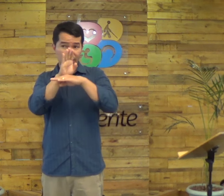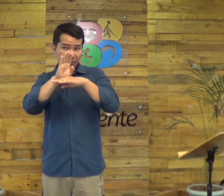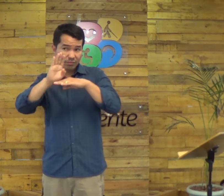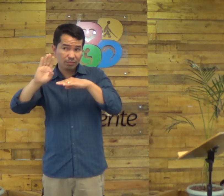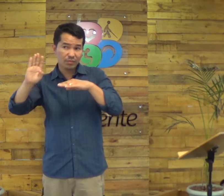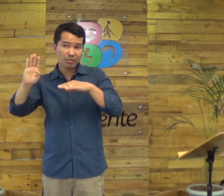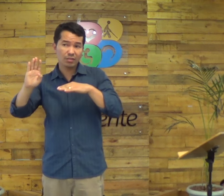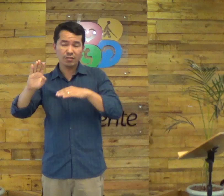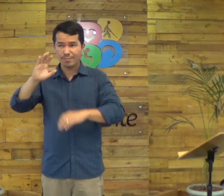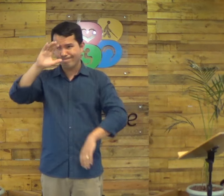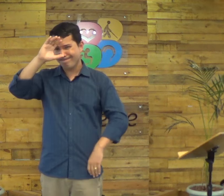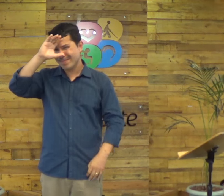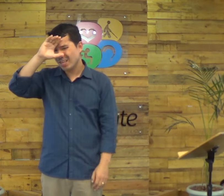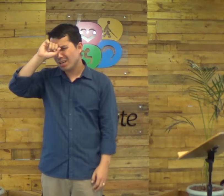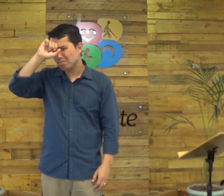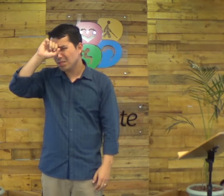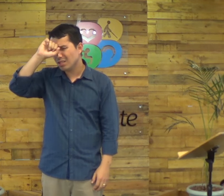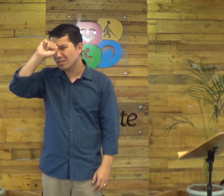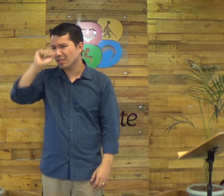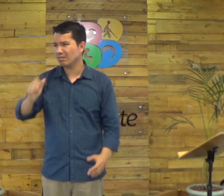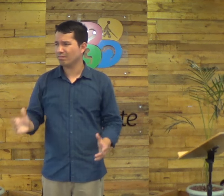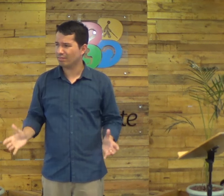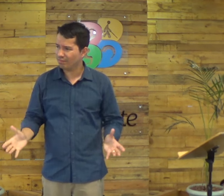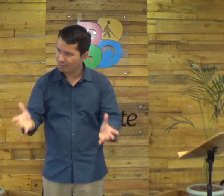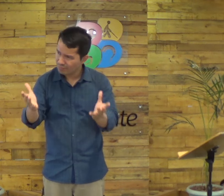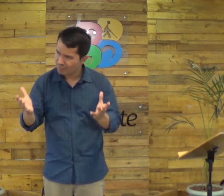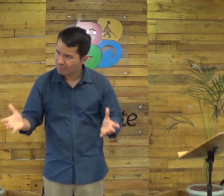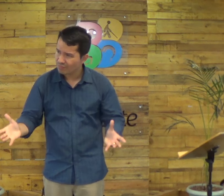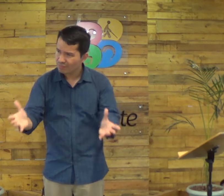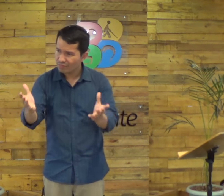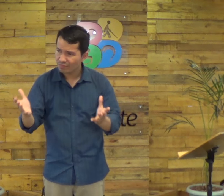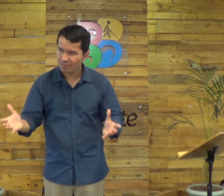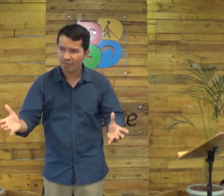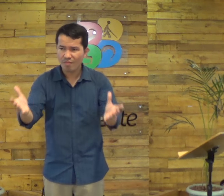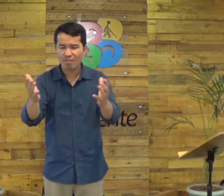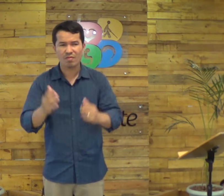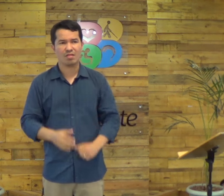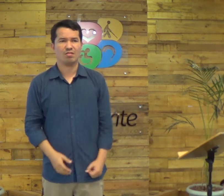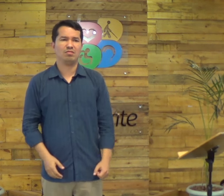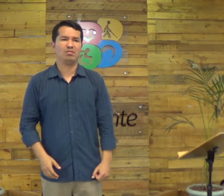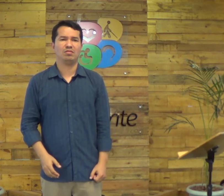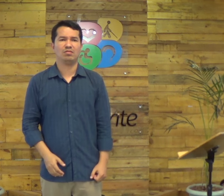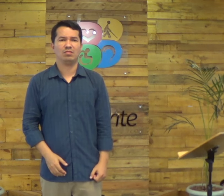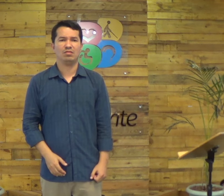se você quer ser como Barnabé, e quer aprender realmente, então, motiva as suas coisas também,